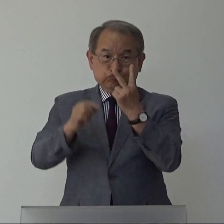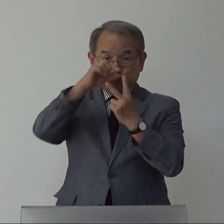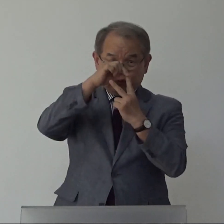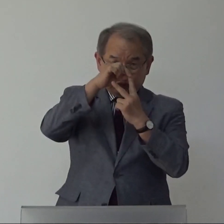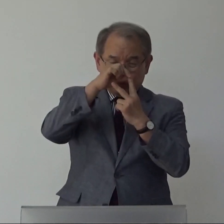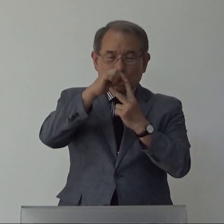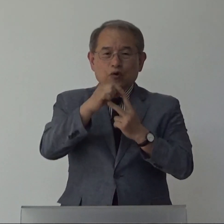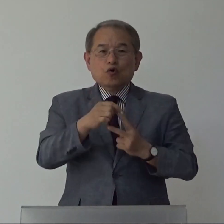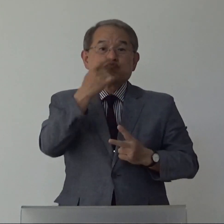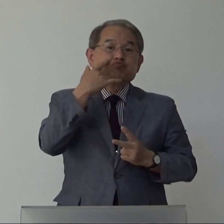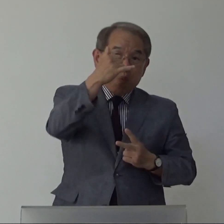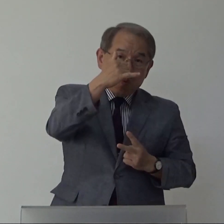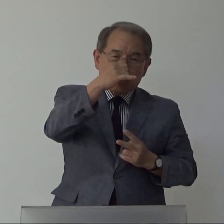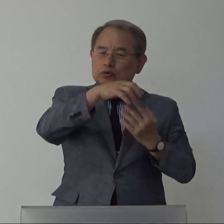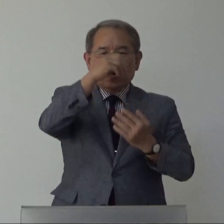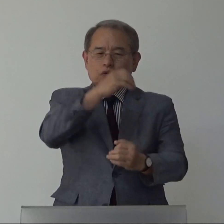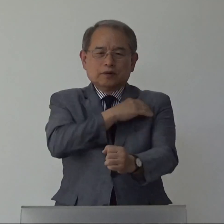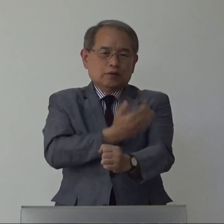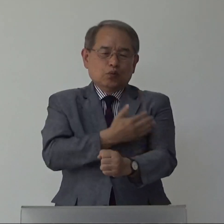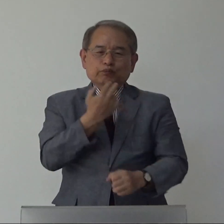배우자는요, 우리가 선택할 수 있습니다.